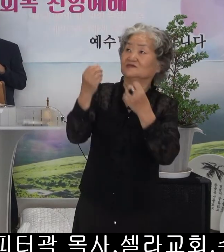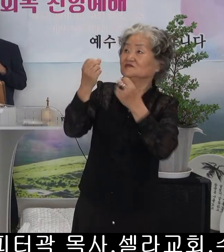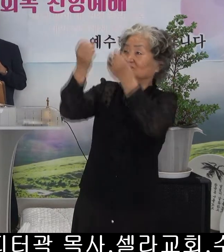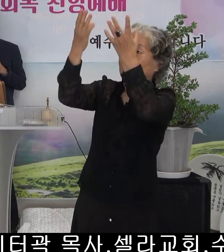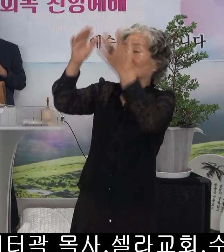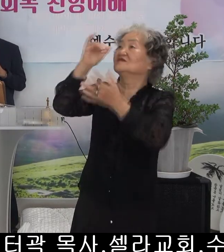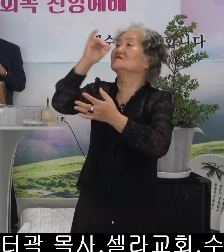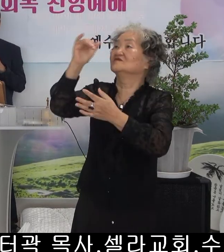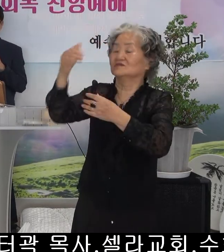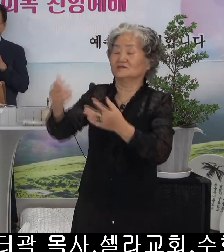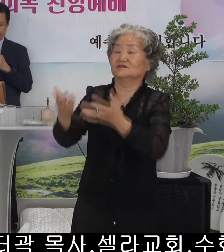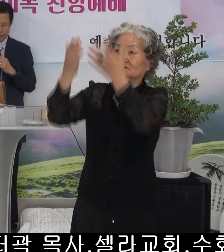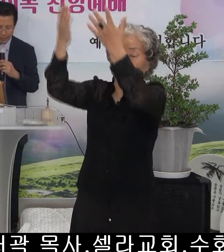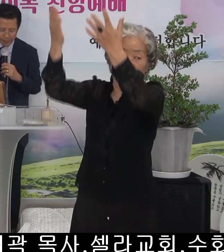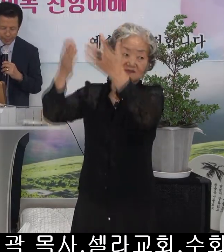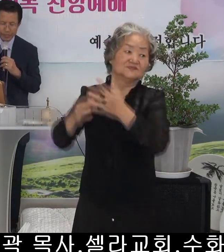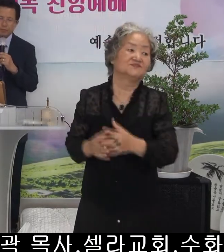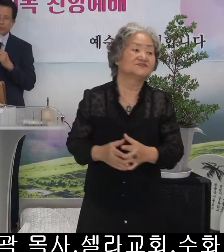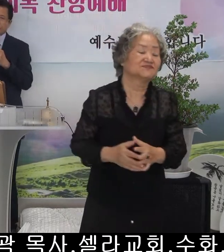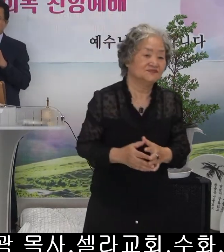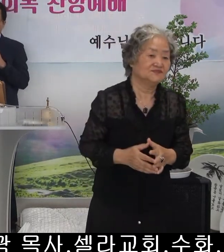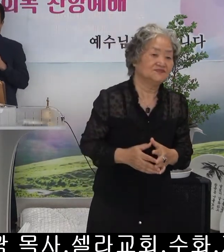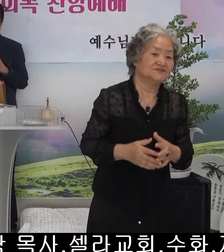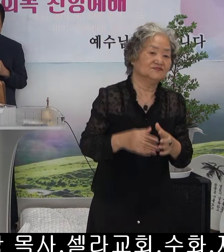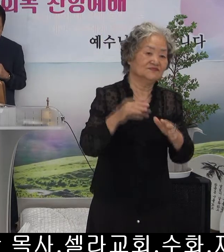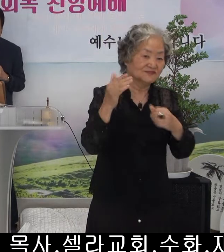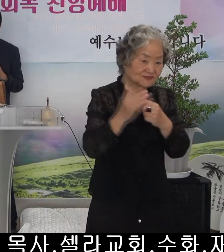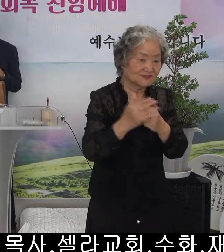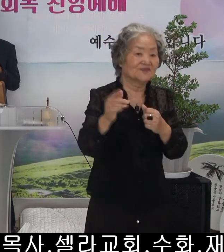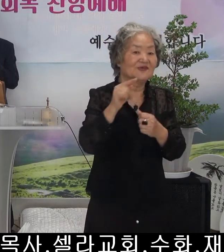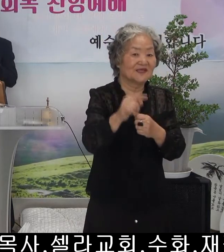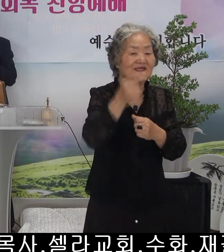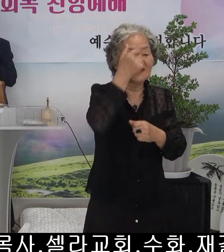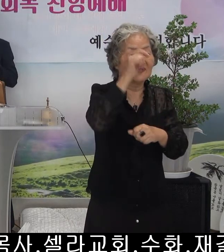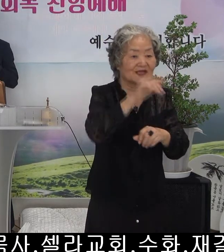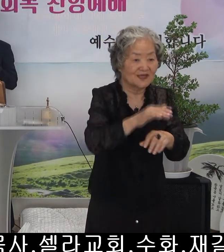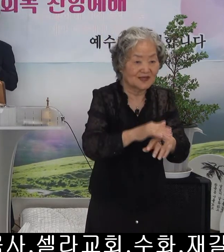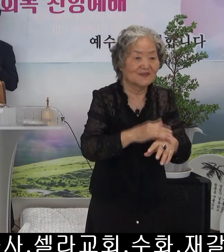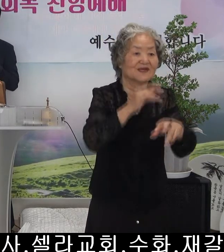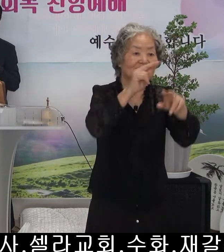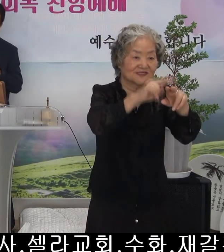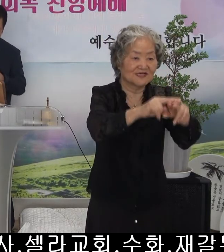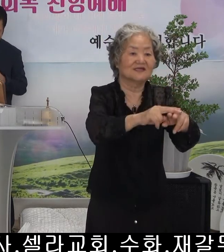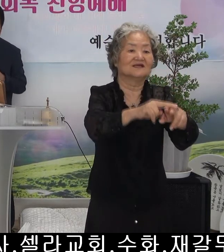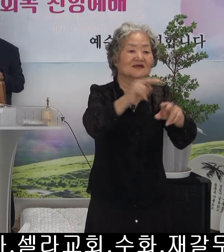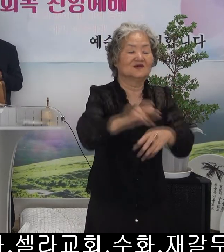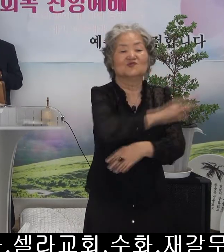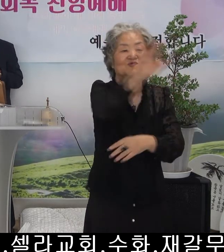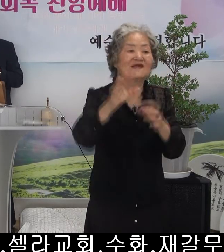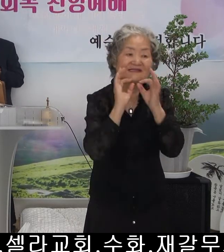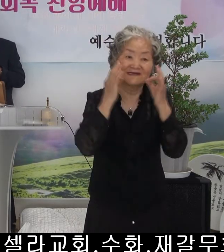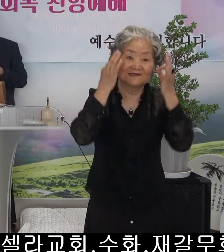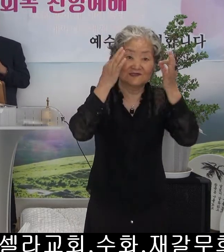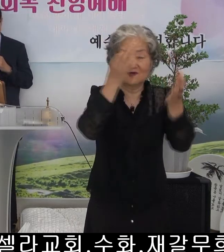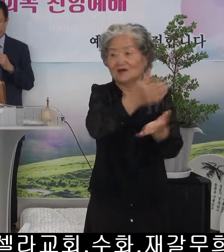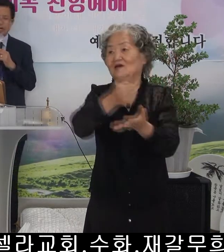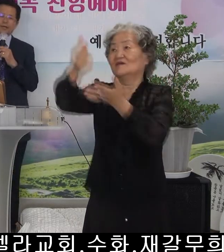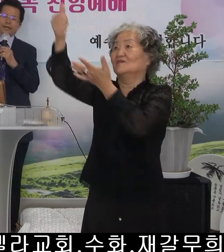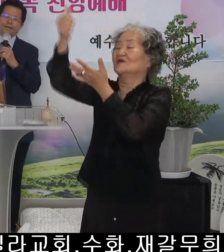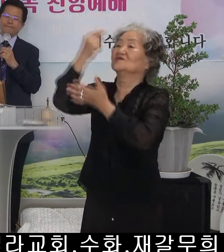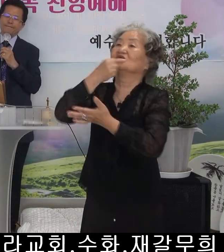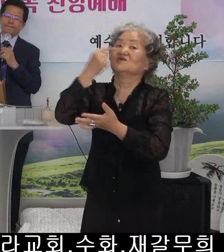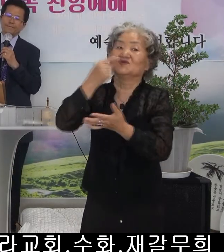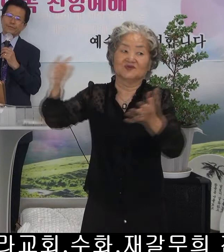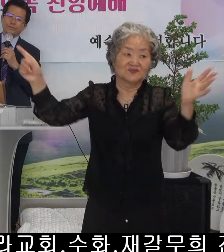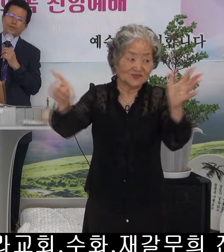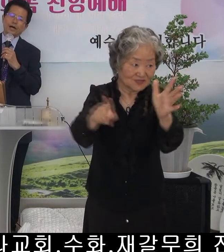흘리면서 어김없이 이 예배자리에 믿음으로 그 정성의 마음을 받으실 줄로 믿습니다. 그래서 여러분 성도님은